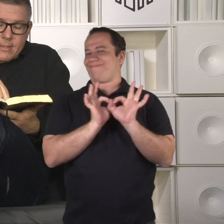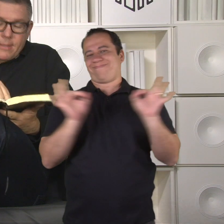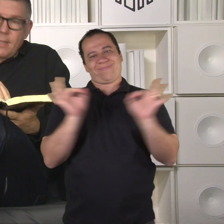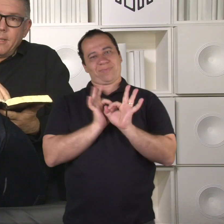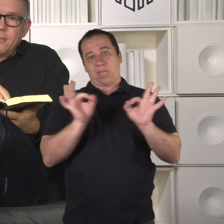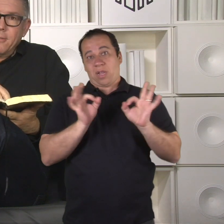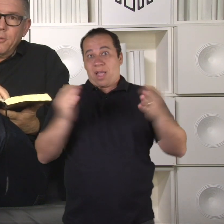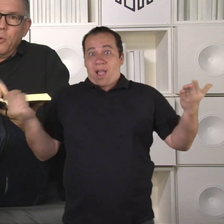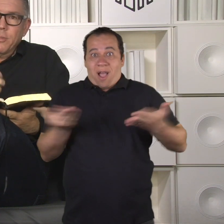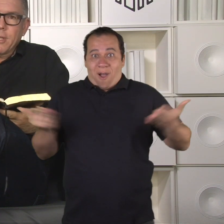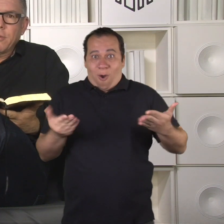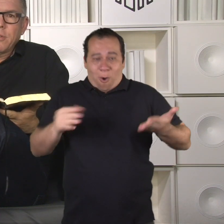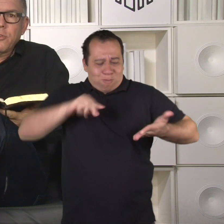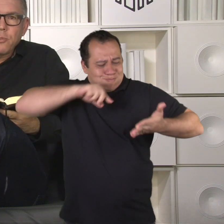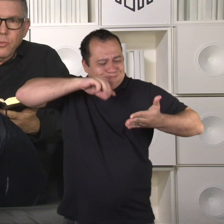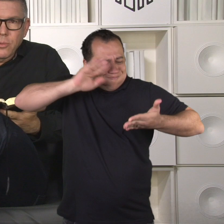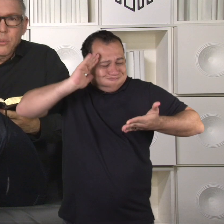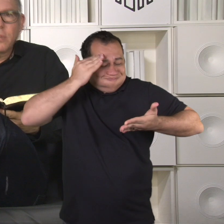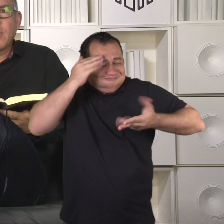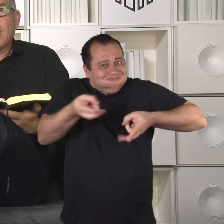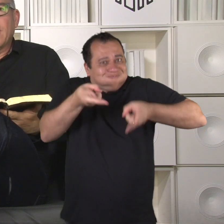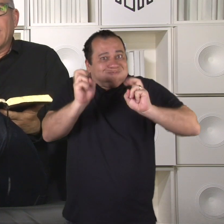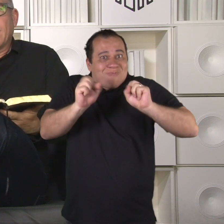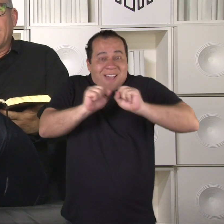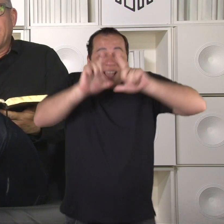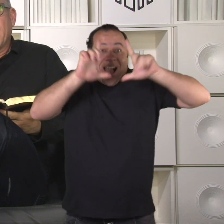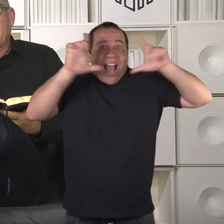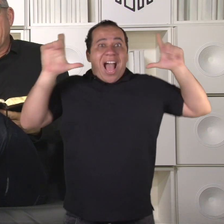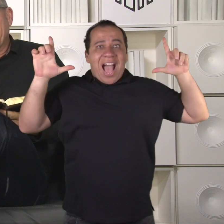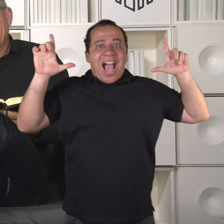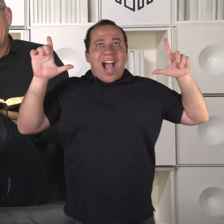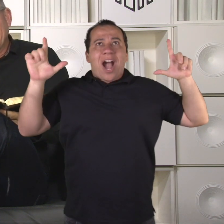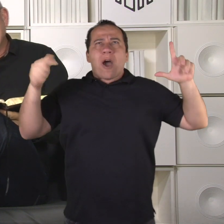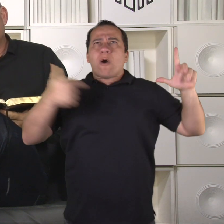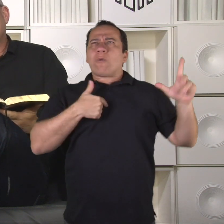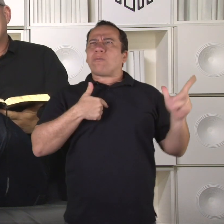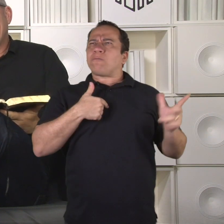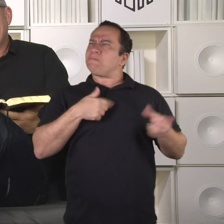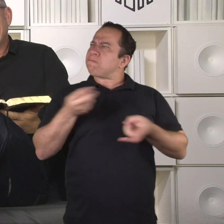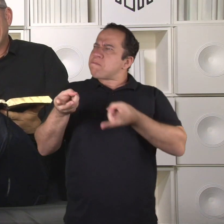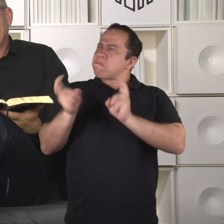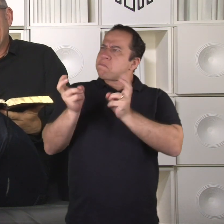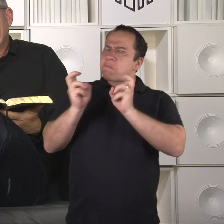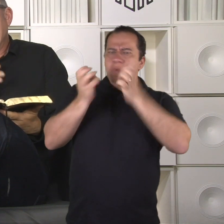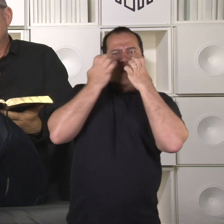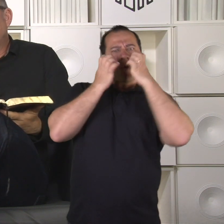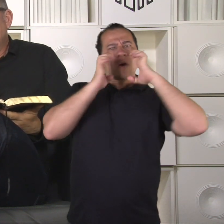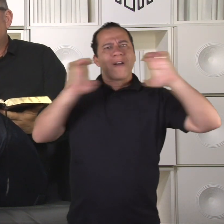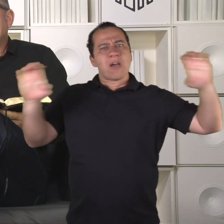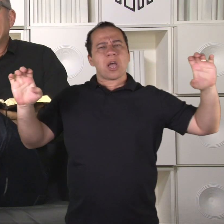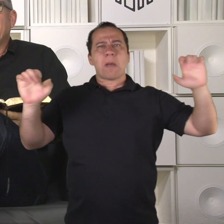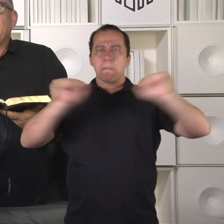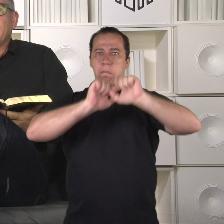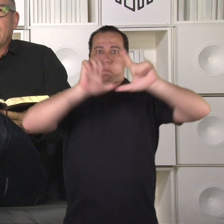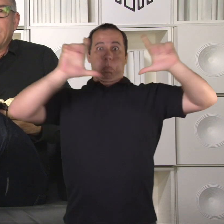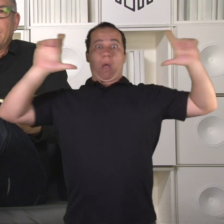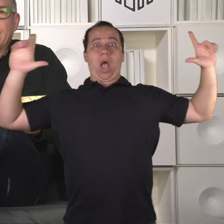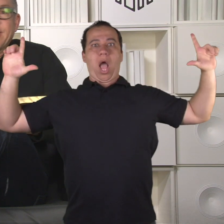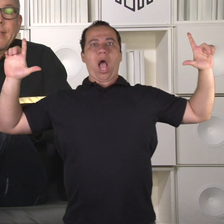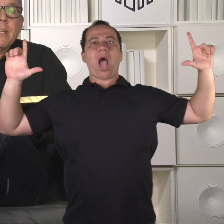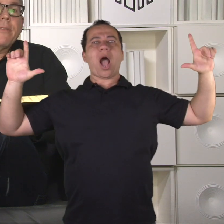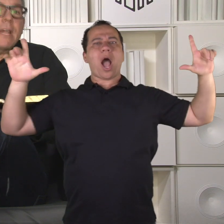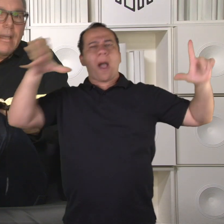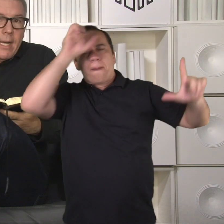compreender esse texto e o conceito de jugo, a minha própria visão do Evangelho foi ampliada,